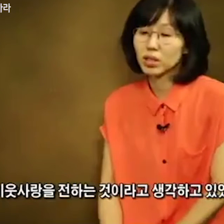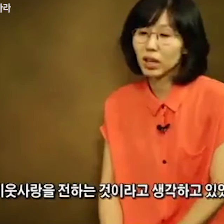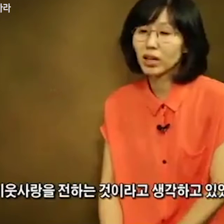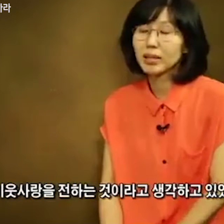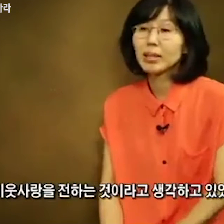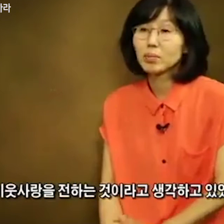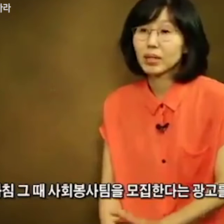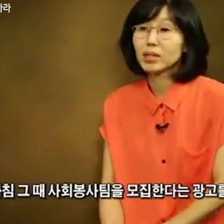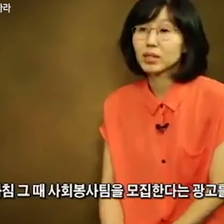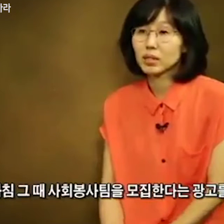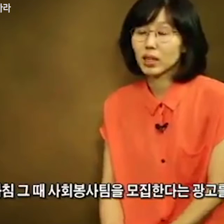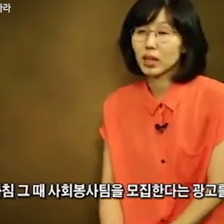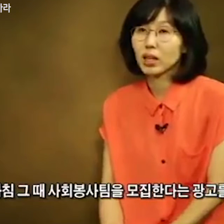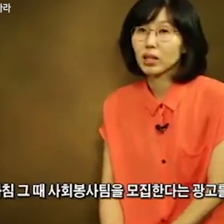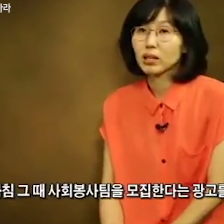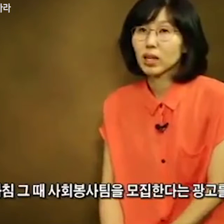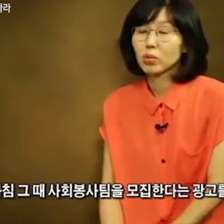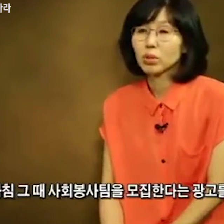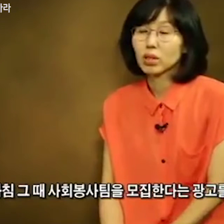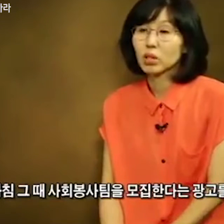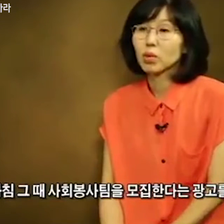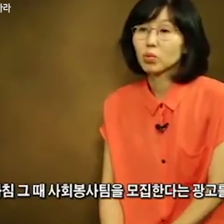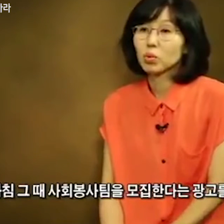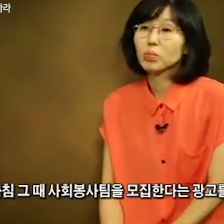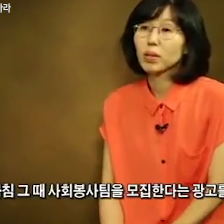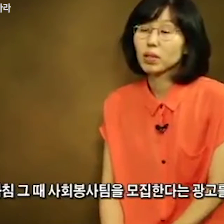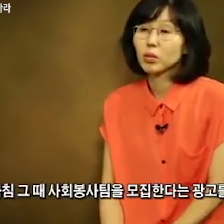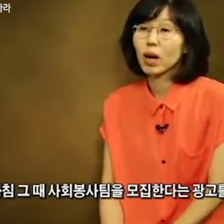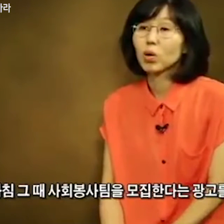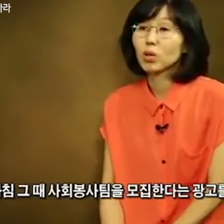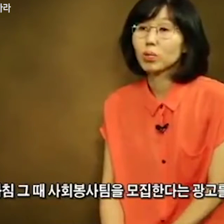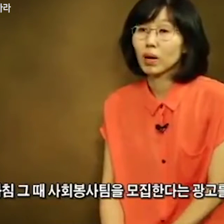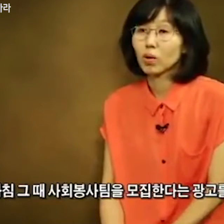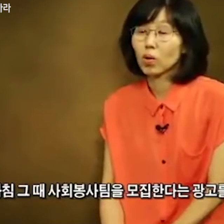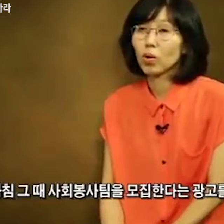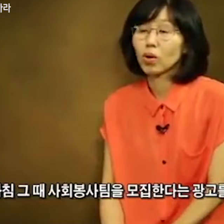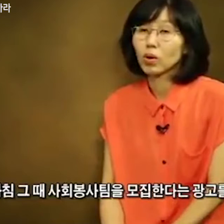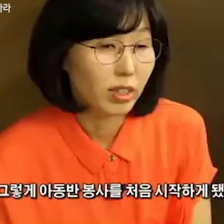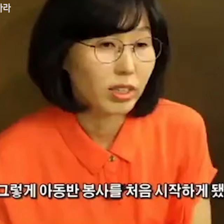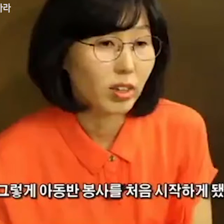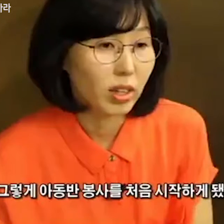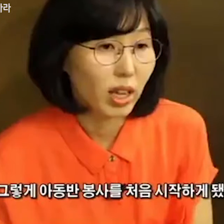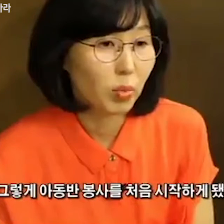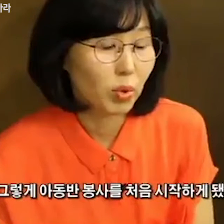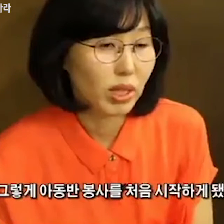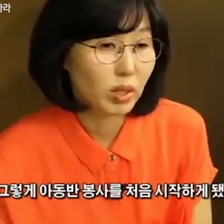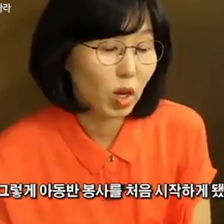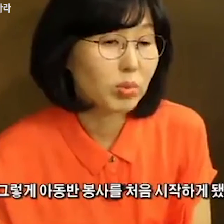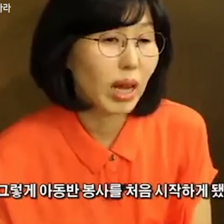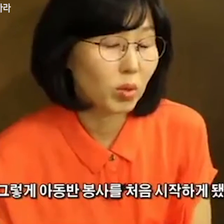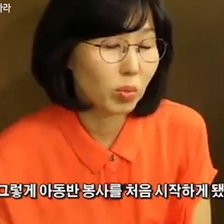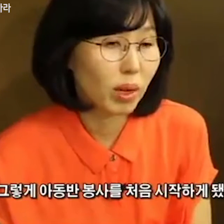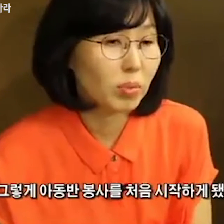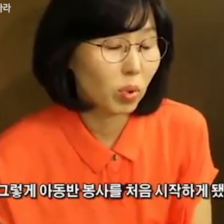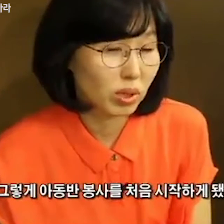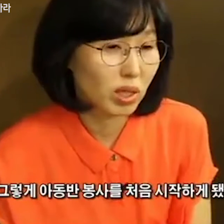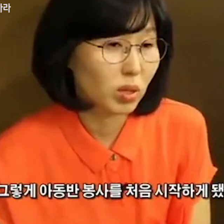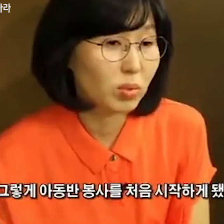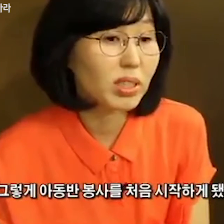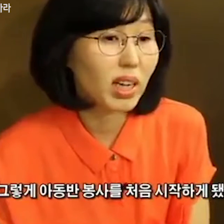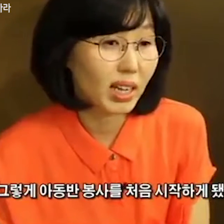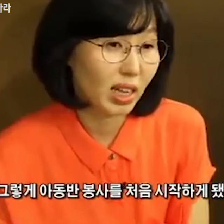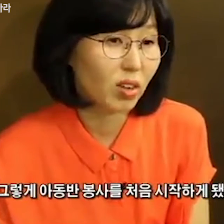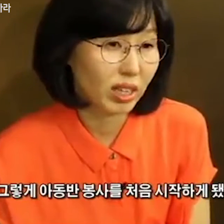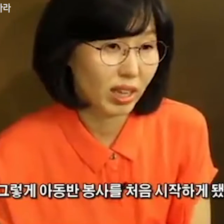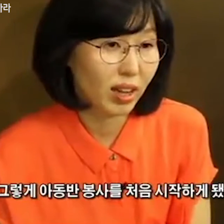있었는데, 마침 그때 사회봉사 팀원을 모집한다는 광고를 받고 그렇게 아동반 봉사를 처음